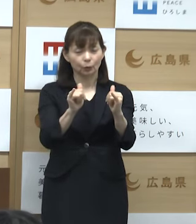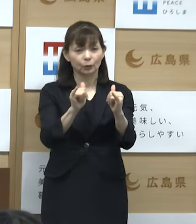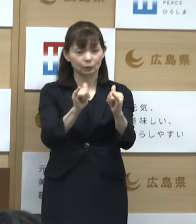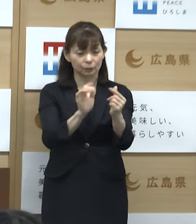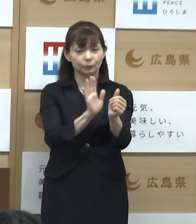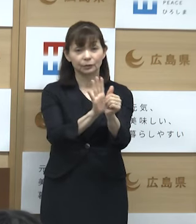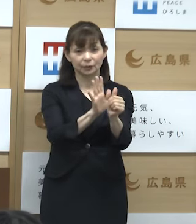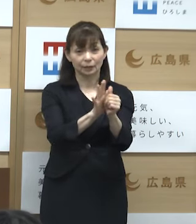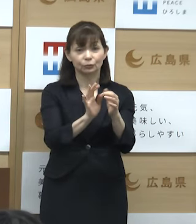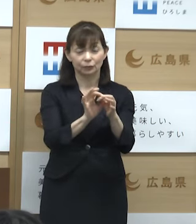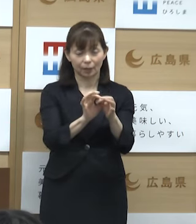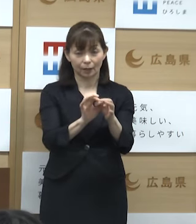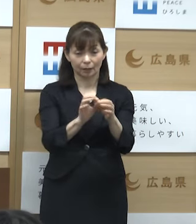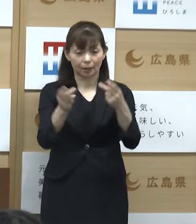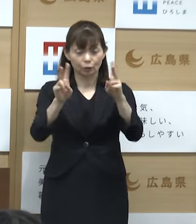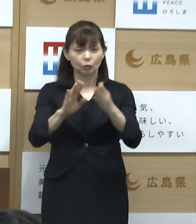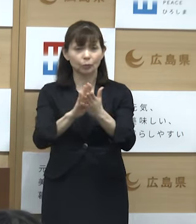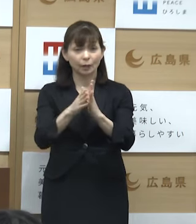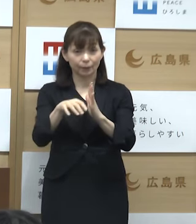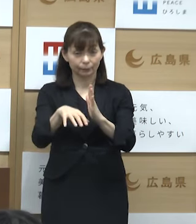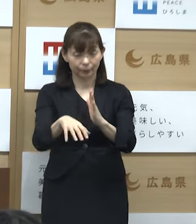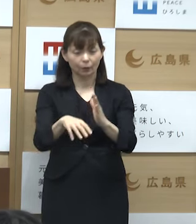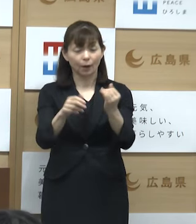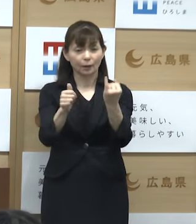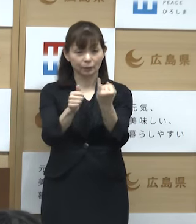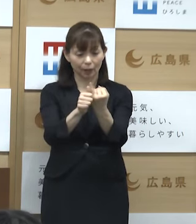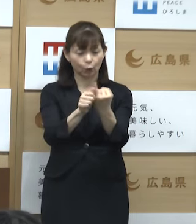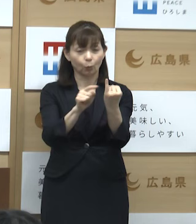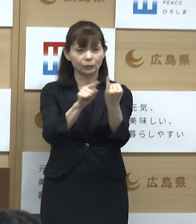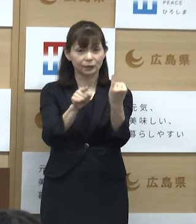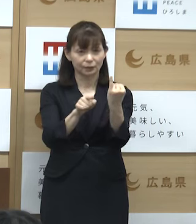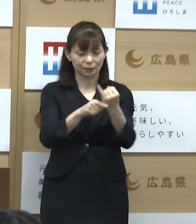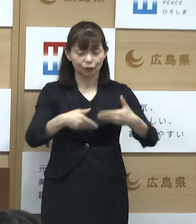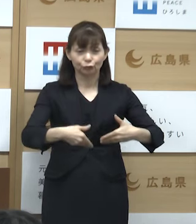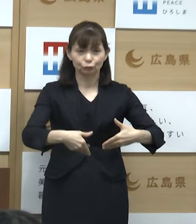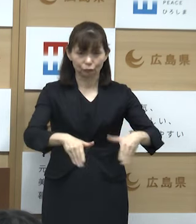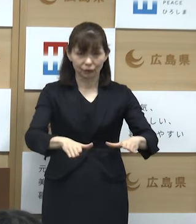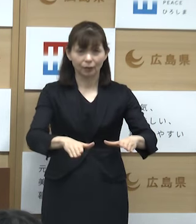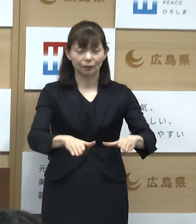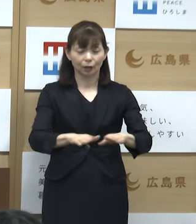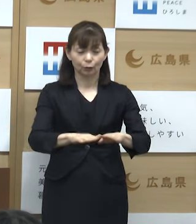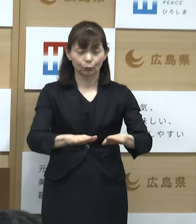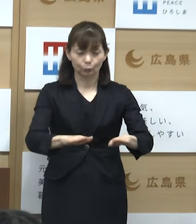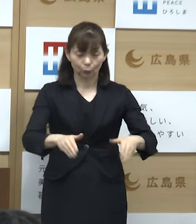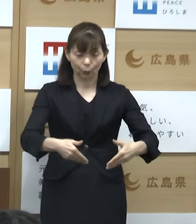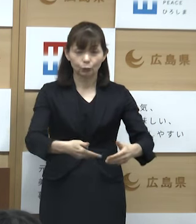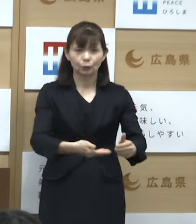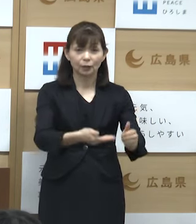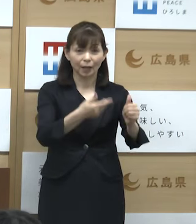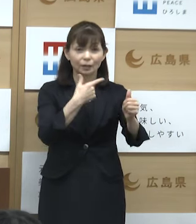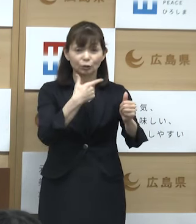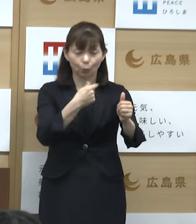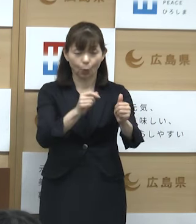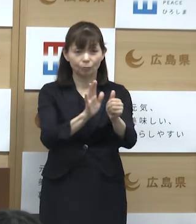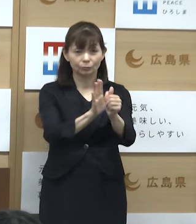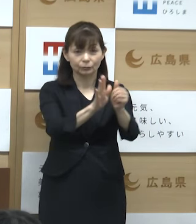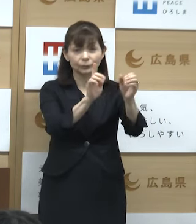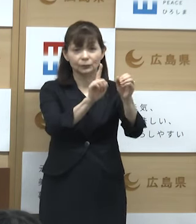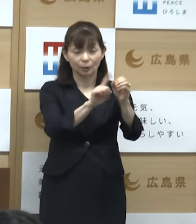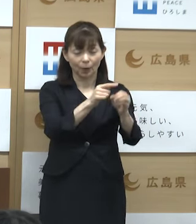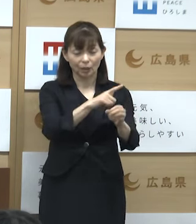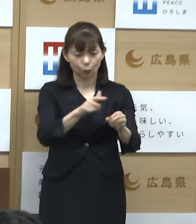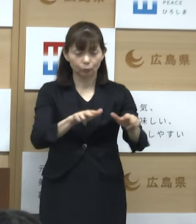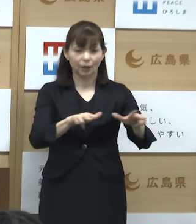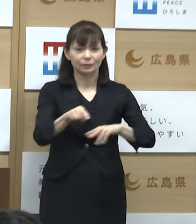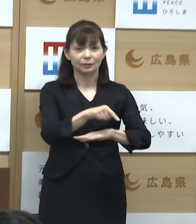件では結婚、妊娠、出産、子育ての希望の実現を後押しするためさまざまな施策に取り組ん